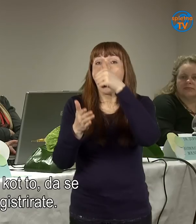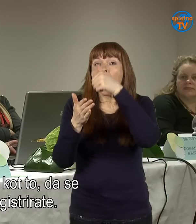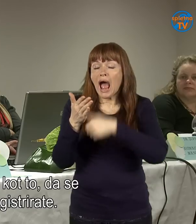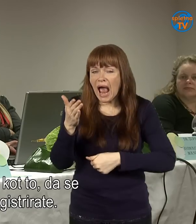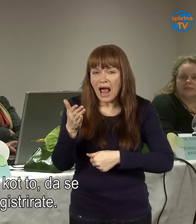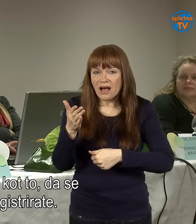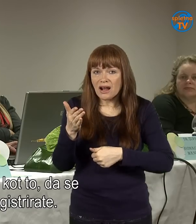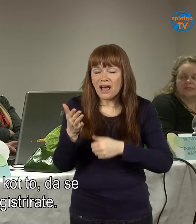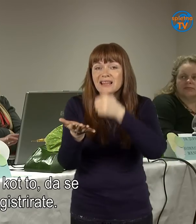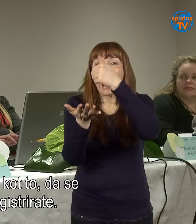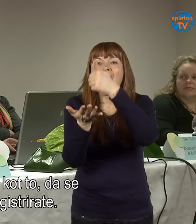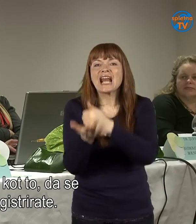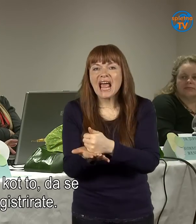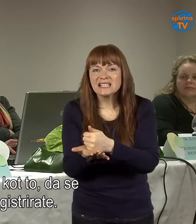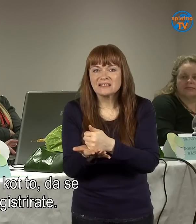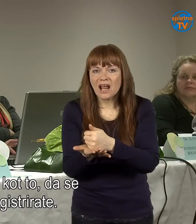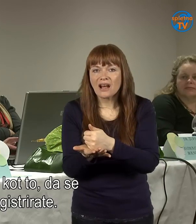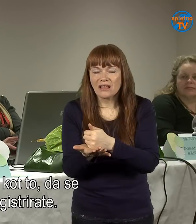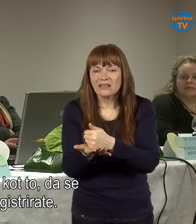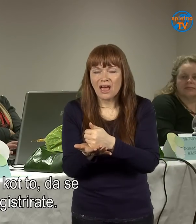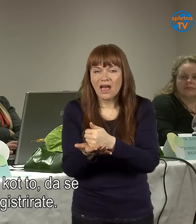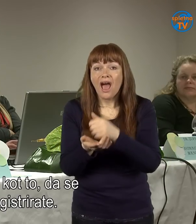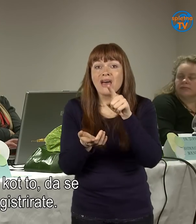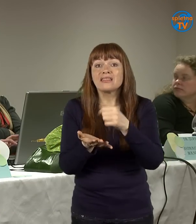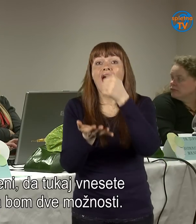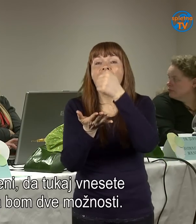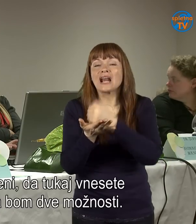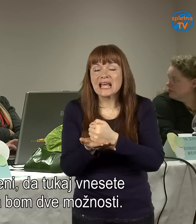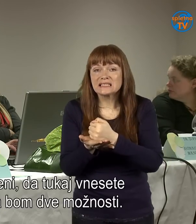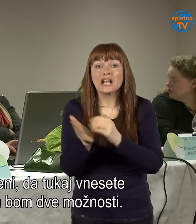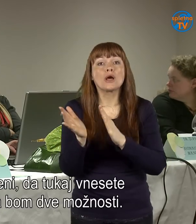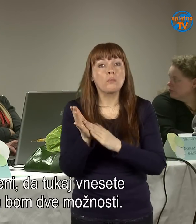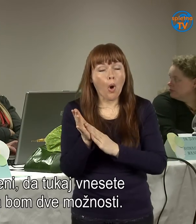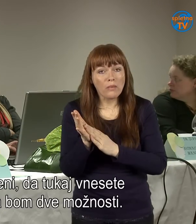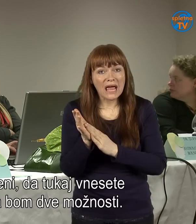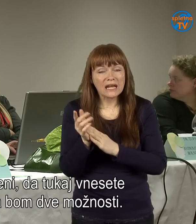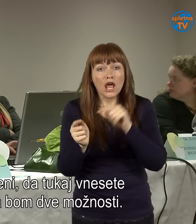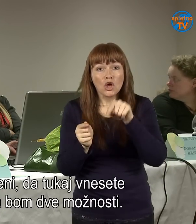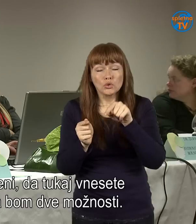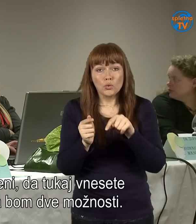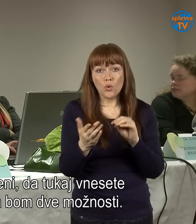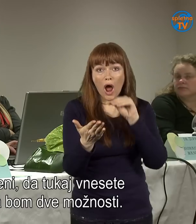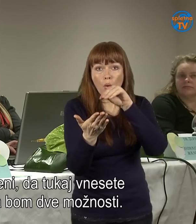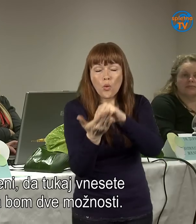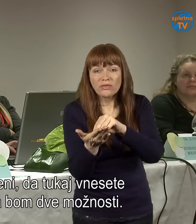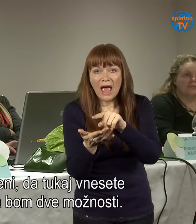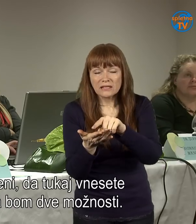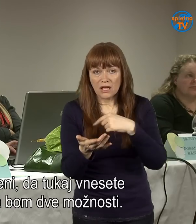enkrat samo registrirate. Ta registracija pomeni, da tukaj